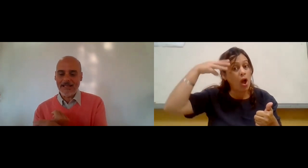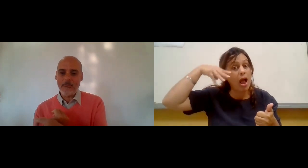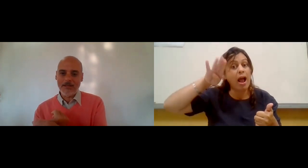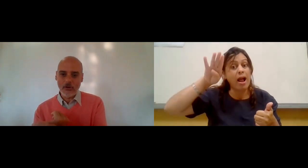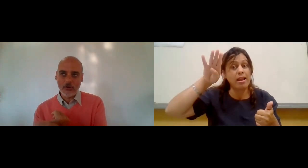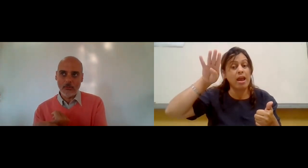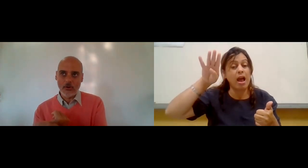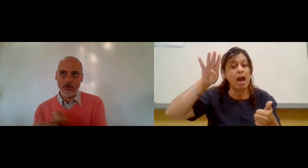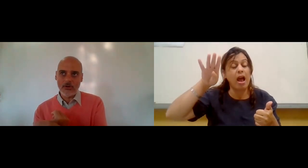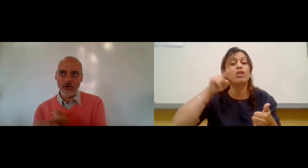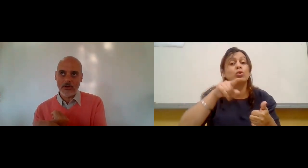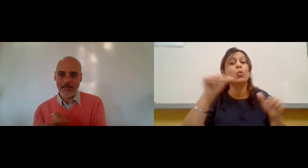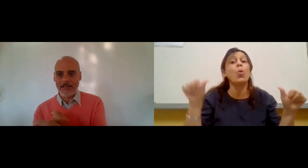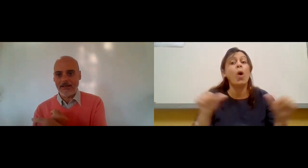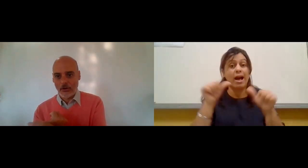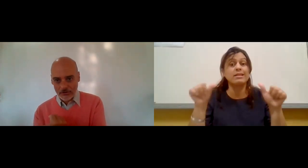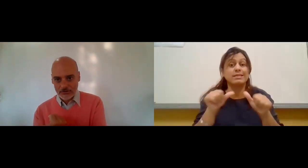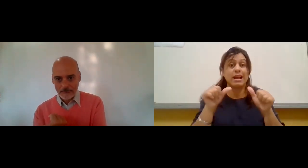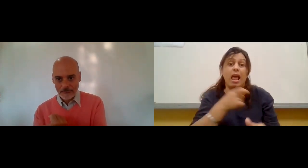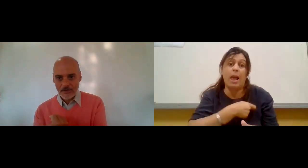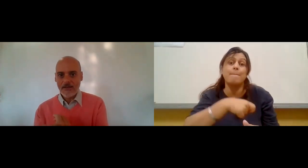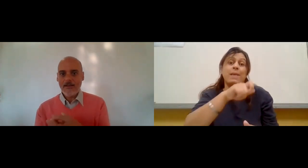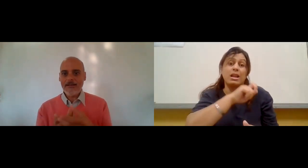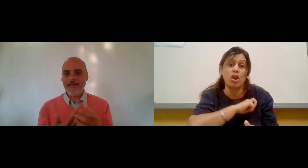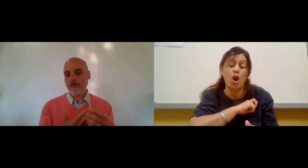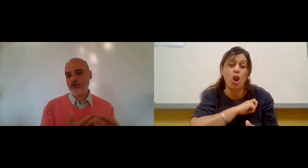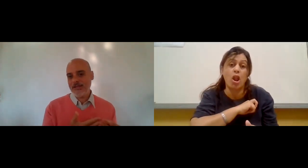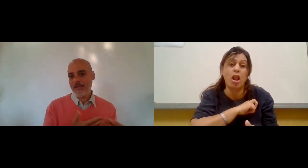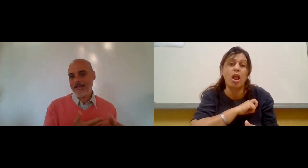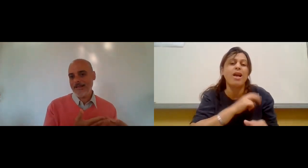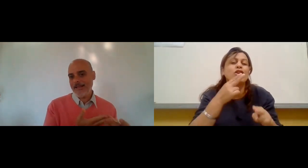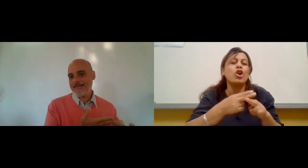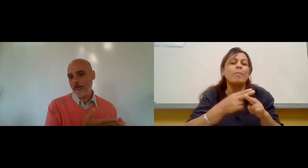va a ser español como L2